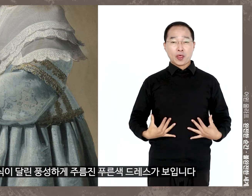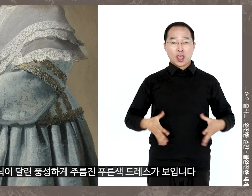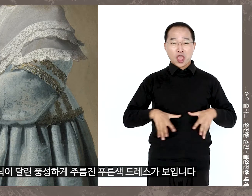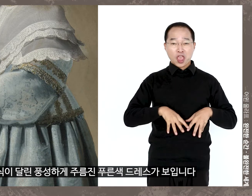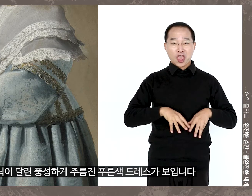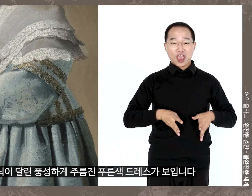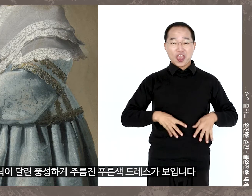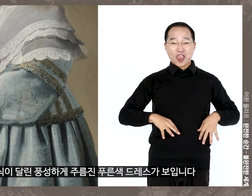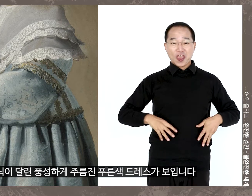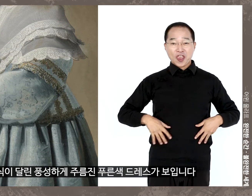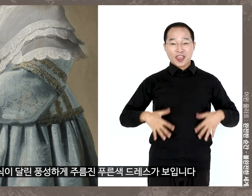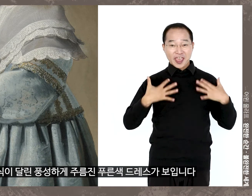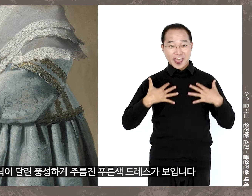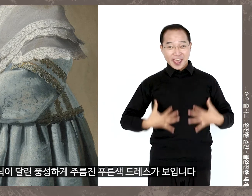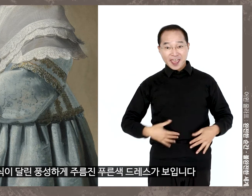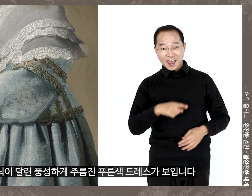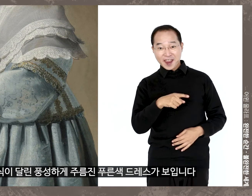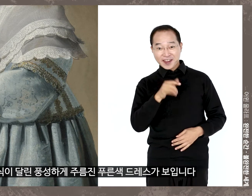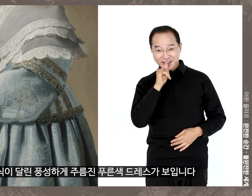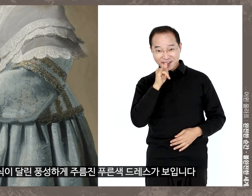보입니다.